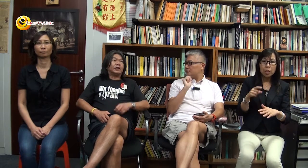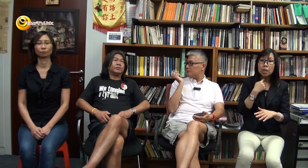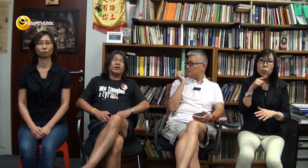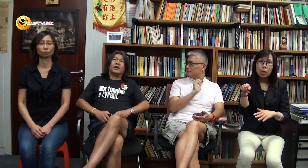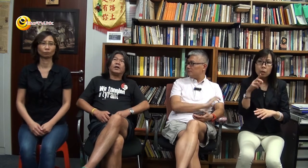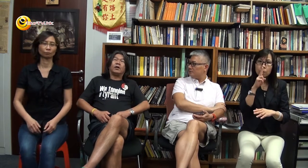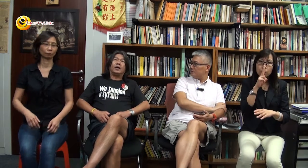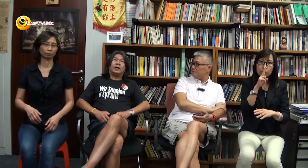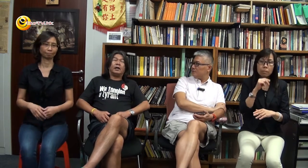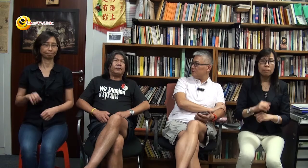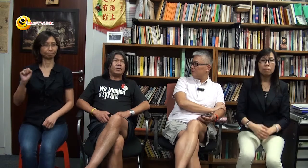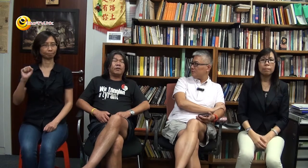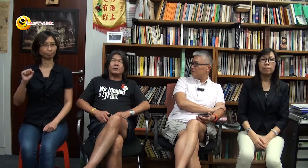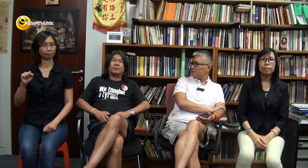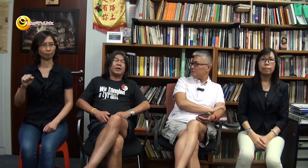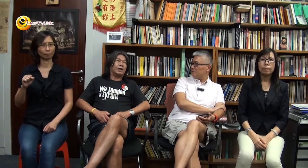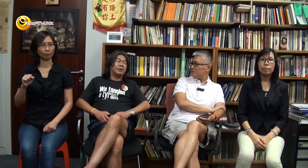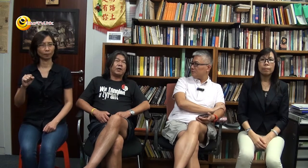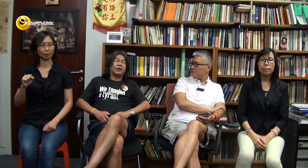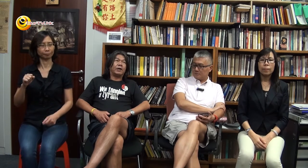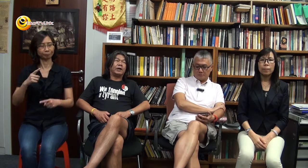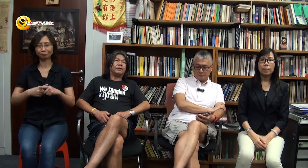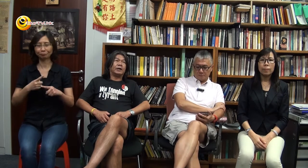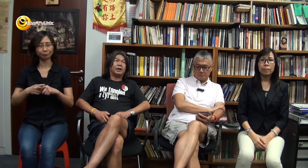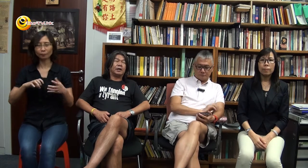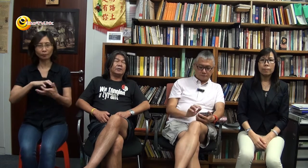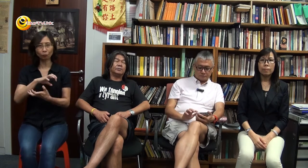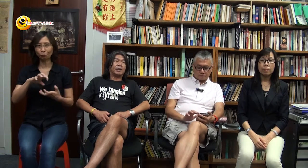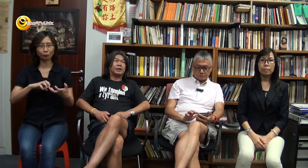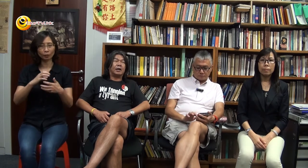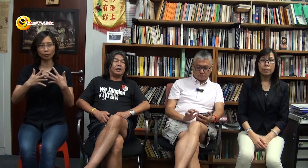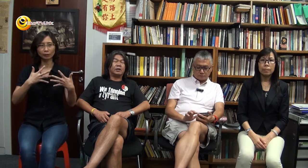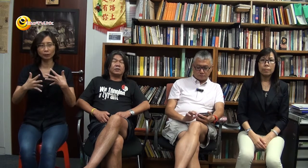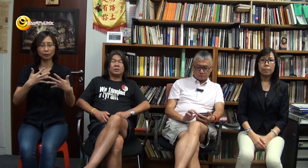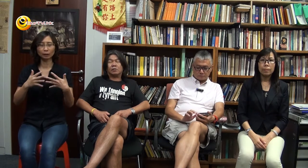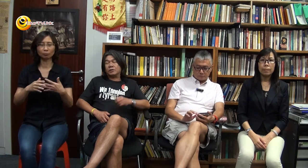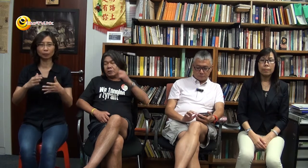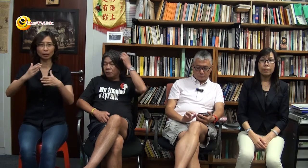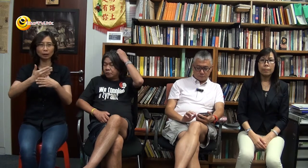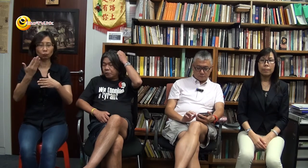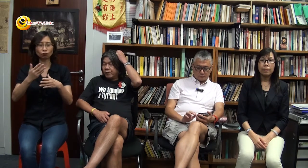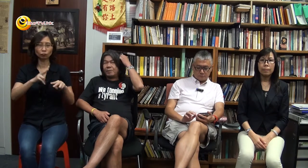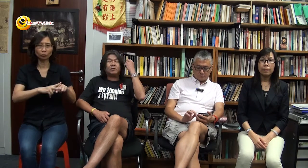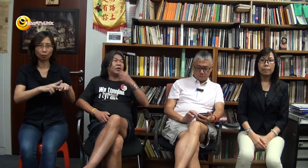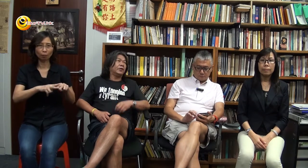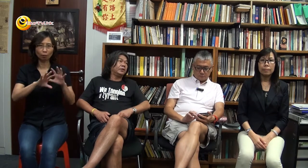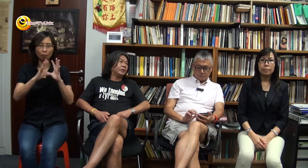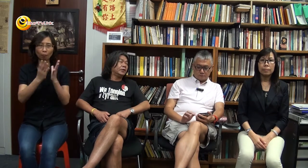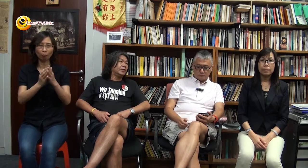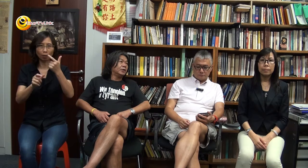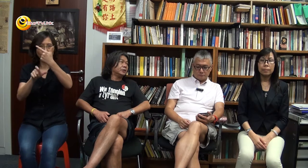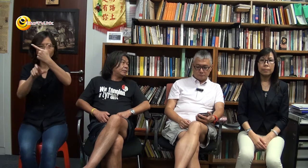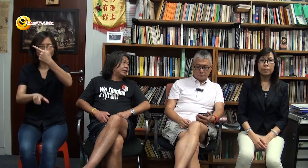等於。 咪當然啦，呢個係非常之複雜嘅博弈遊戲，因為北共產黨都會喺八月